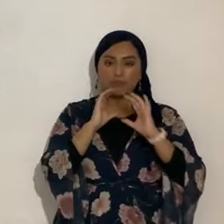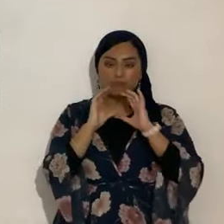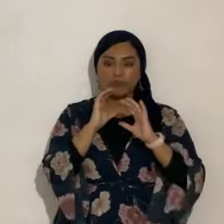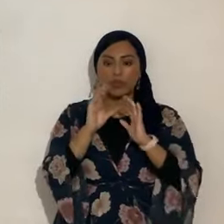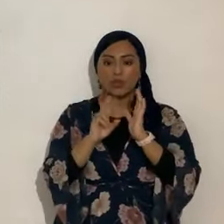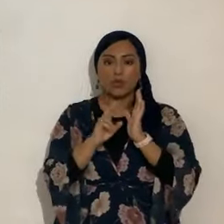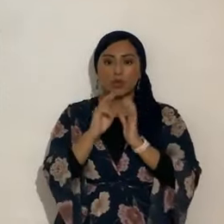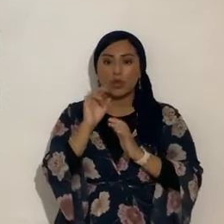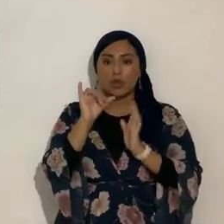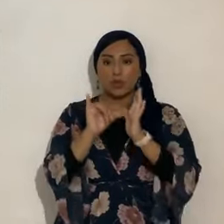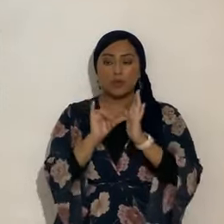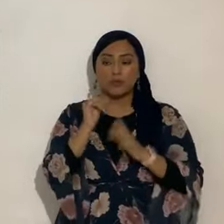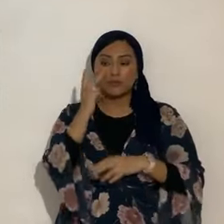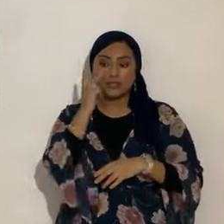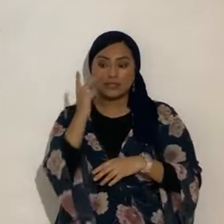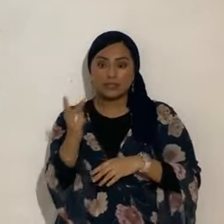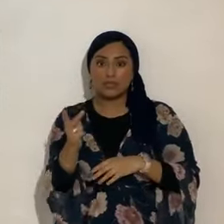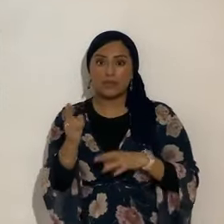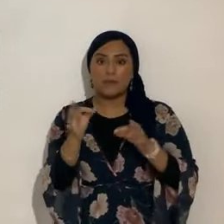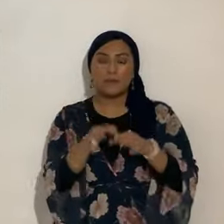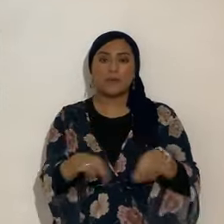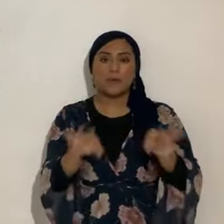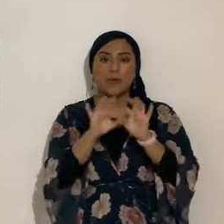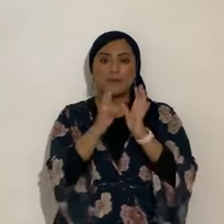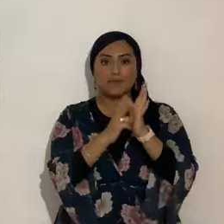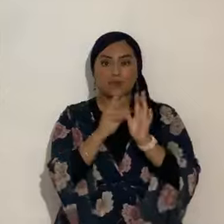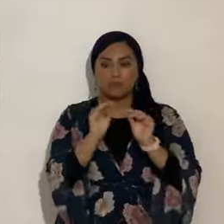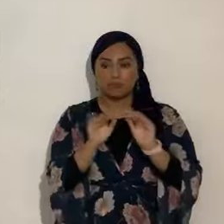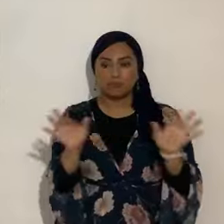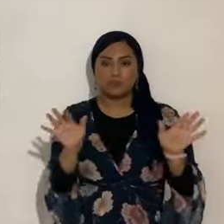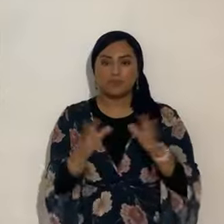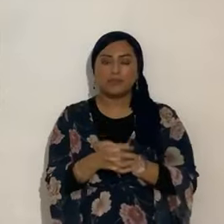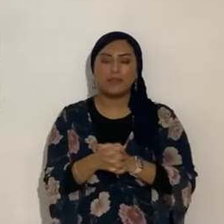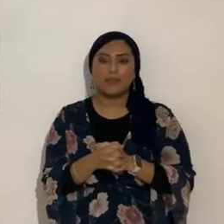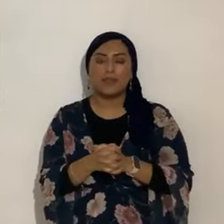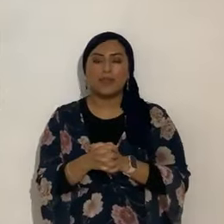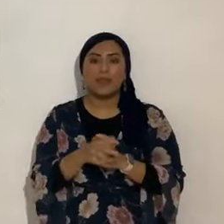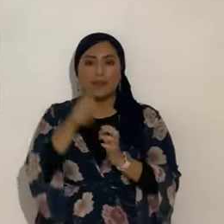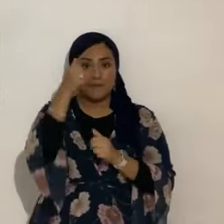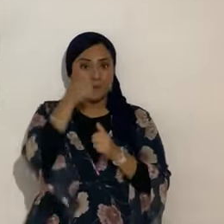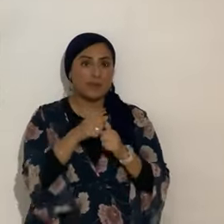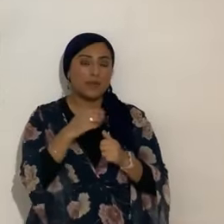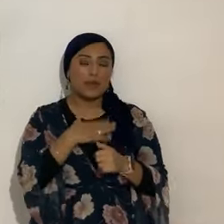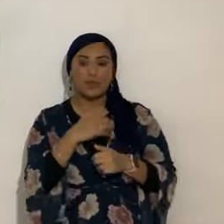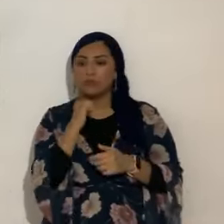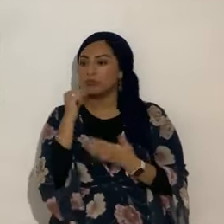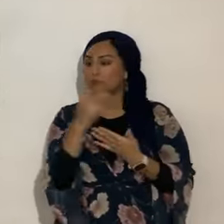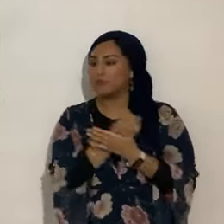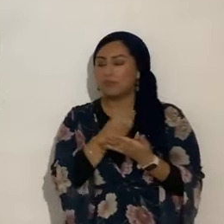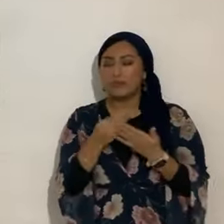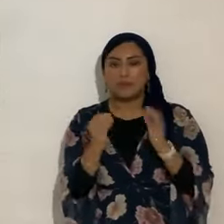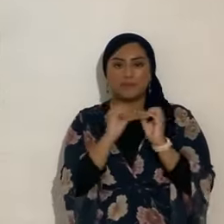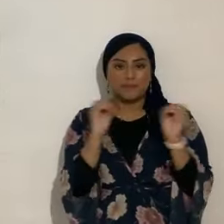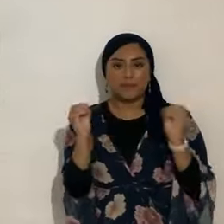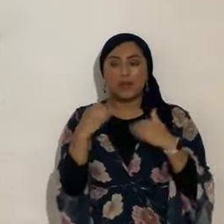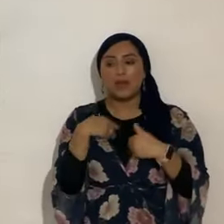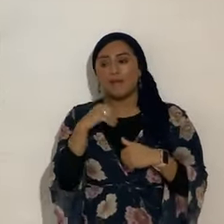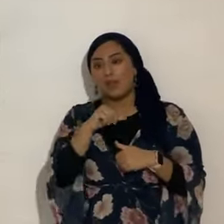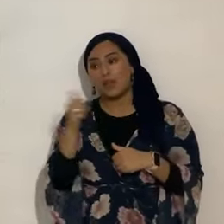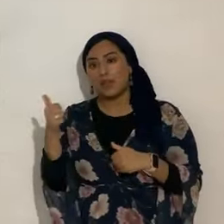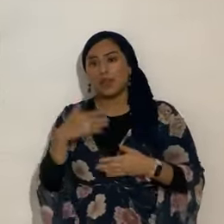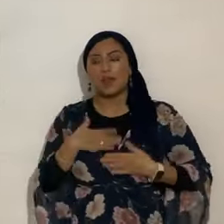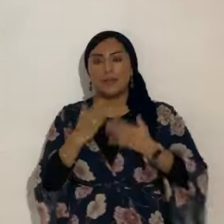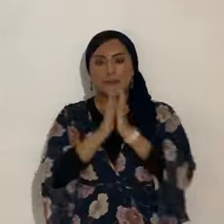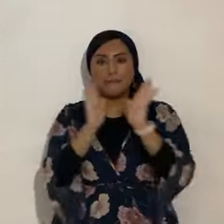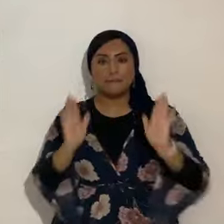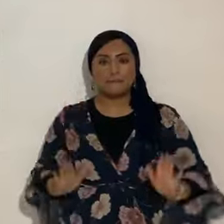porque así YouTube lo recomienda como un video importante y lo es. Bueno, recuerden, yo no monetizo los videos. Tenemos otros sitios de Gozo y